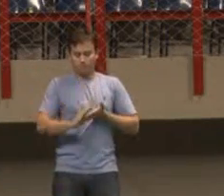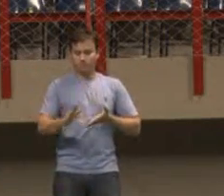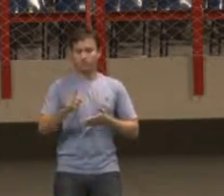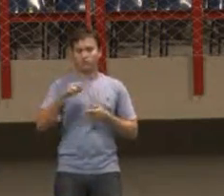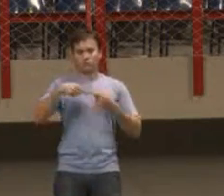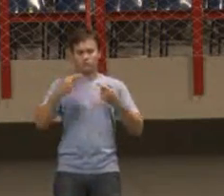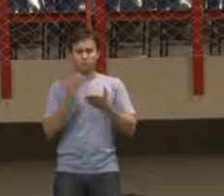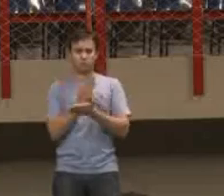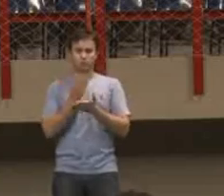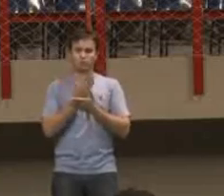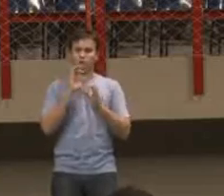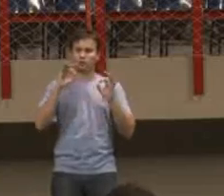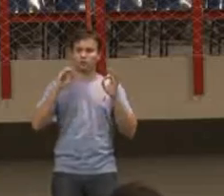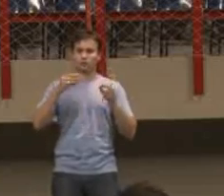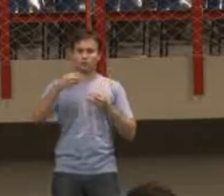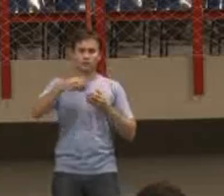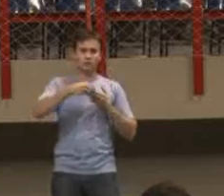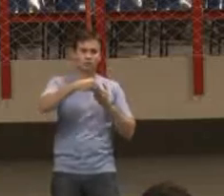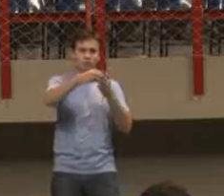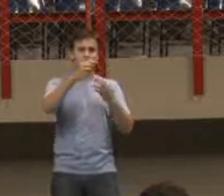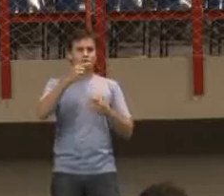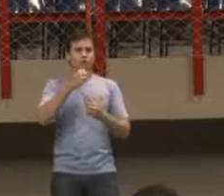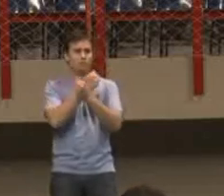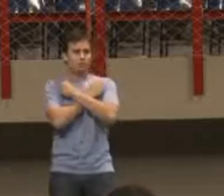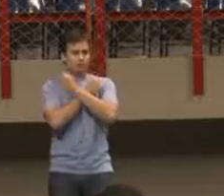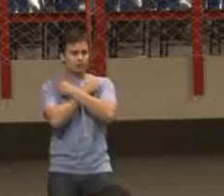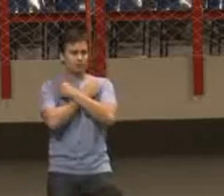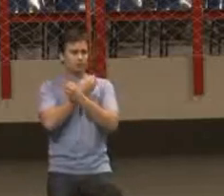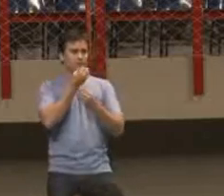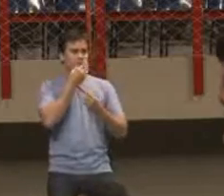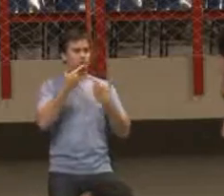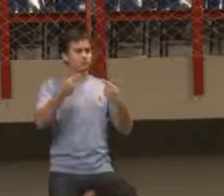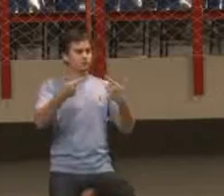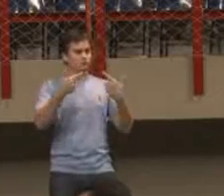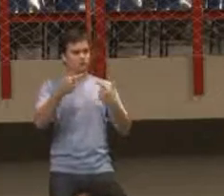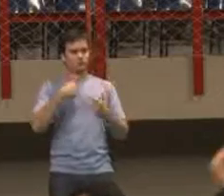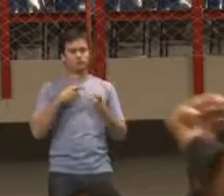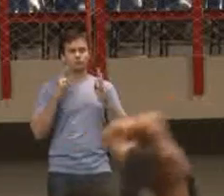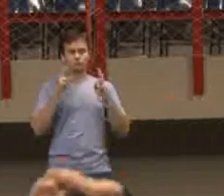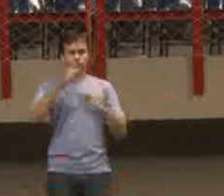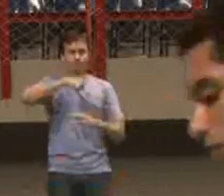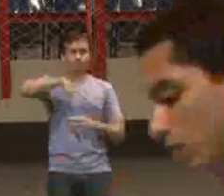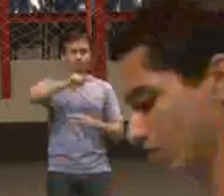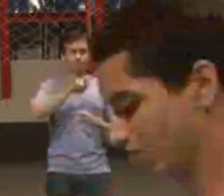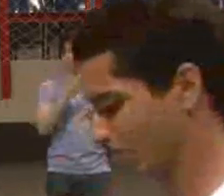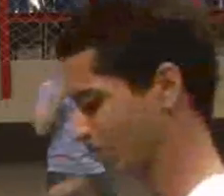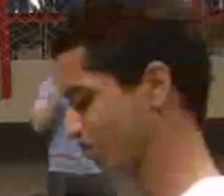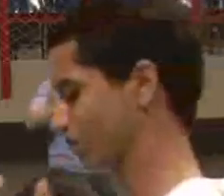Levem com vocês o meu abraço, muito boa sorte, torço por vocês.